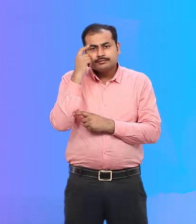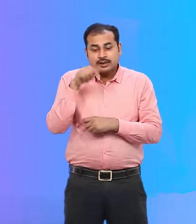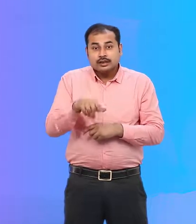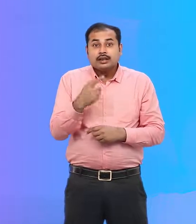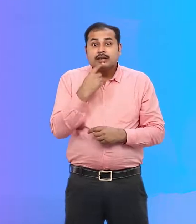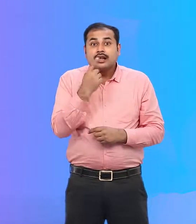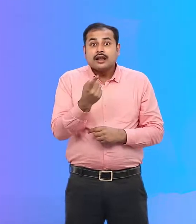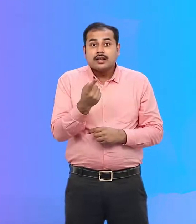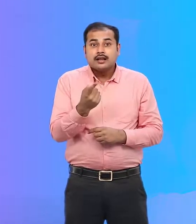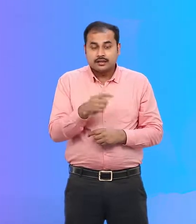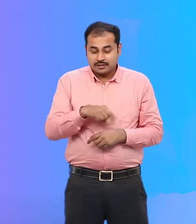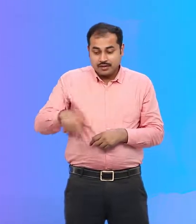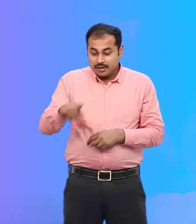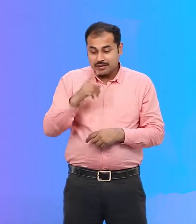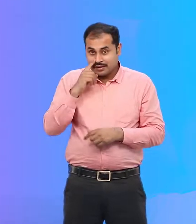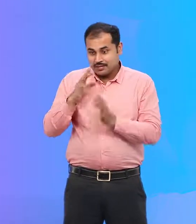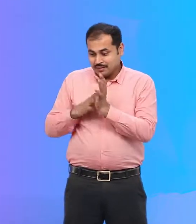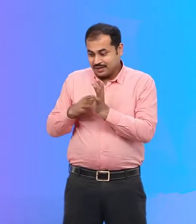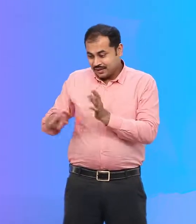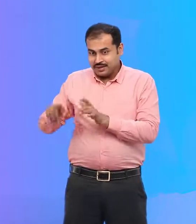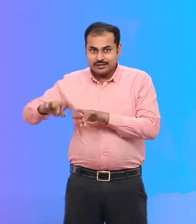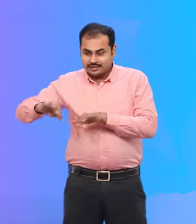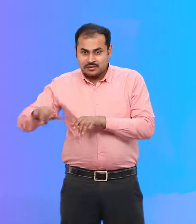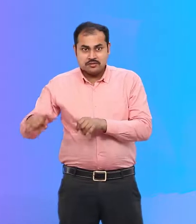है और कहती है बहुत खूब माया है